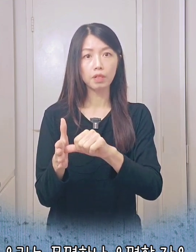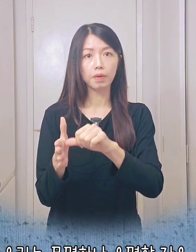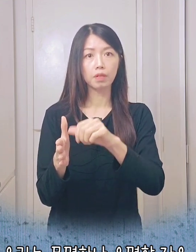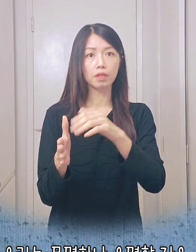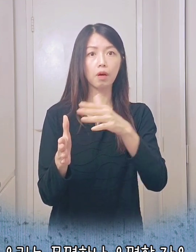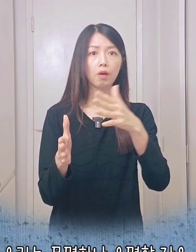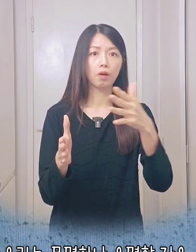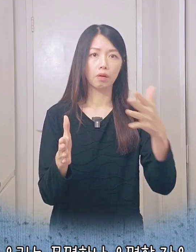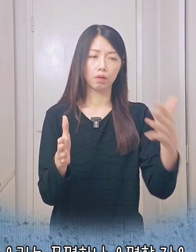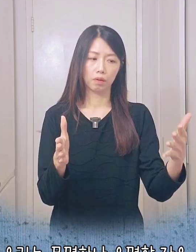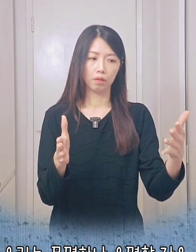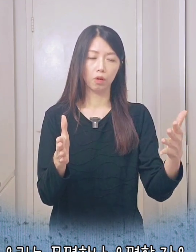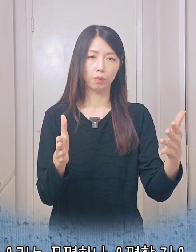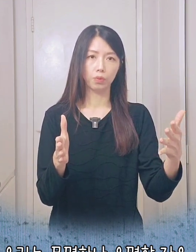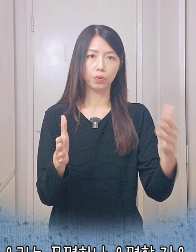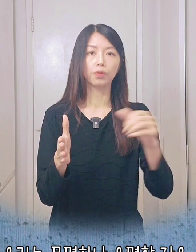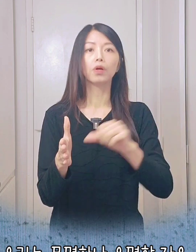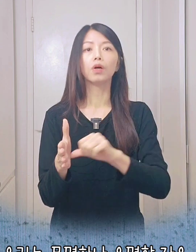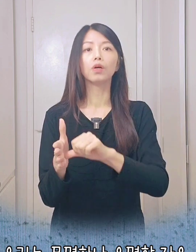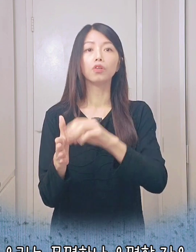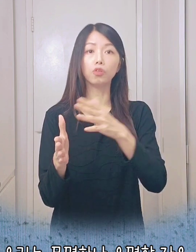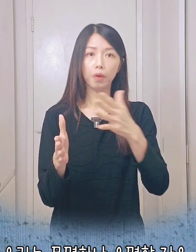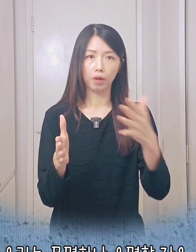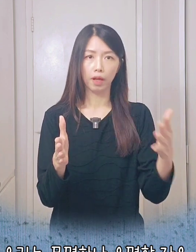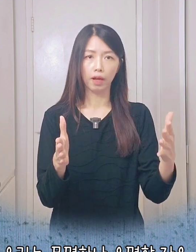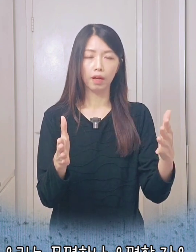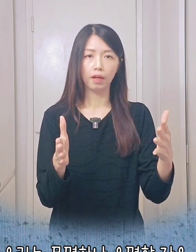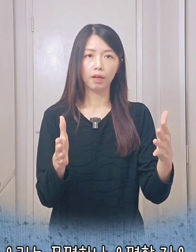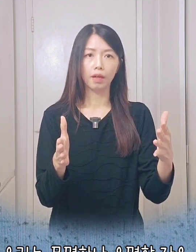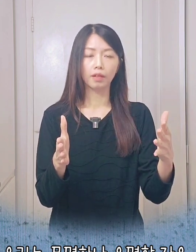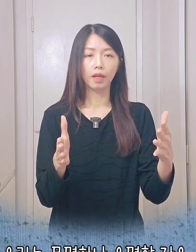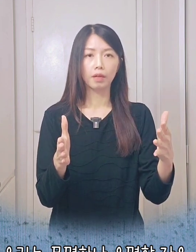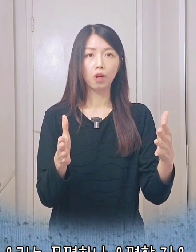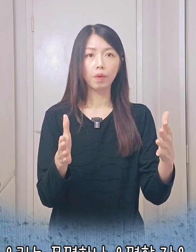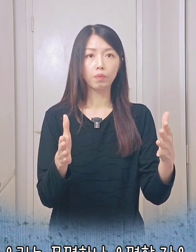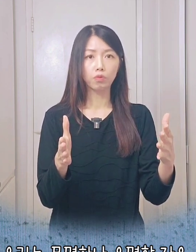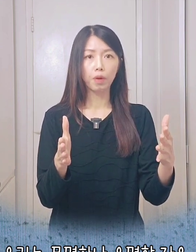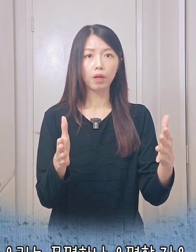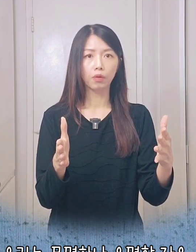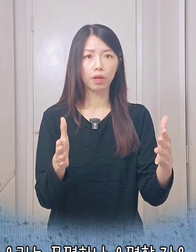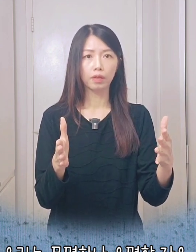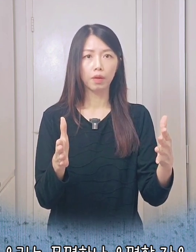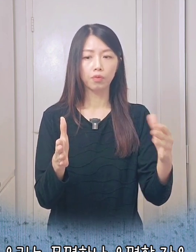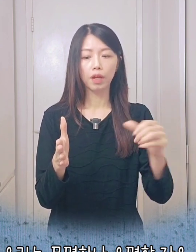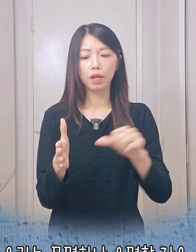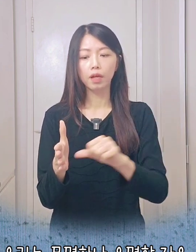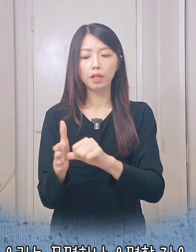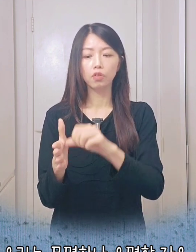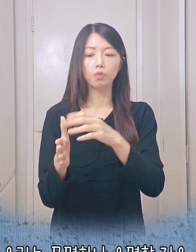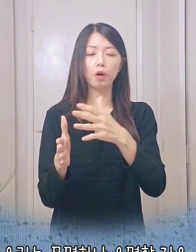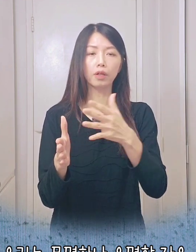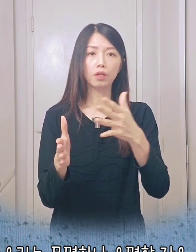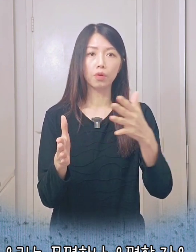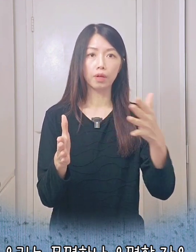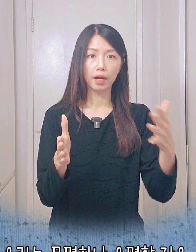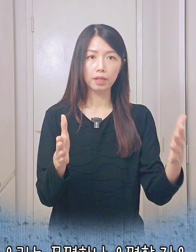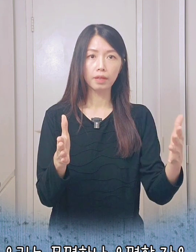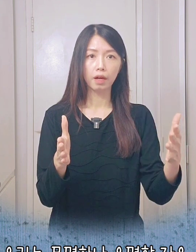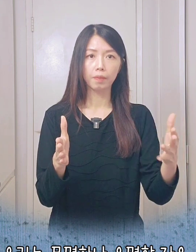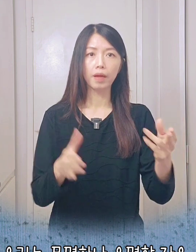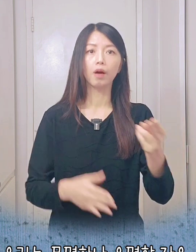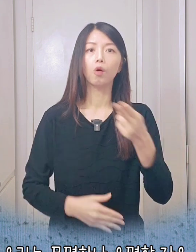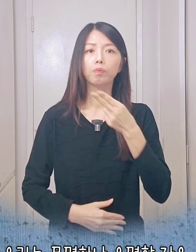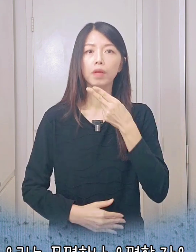전체를 펴시면서 옆으로 유명하다. 근데 처음에 무명이라고 했기 때문에 이 유명하다 수어를